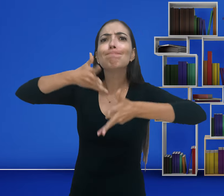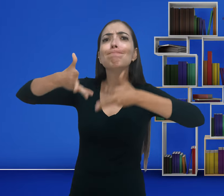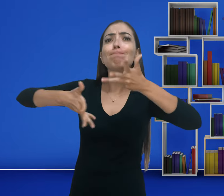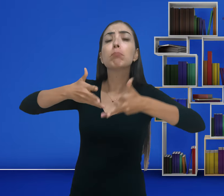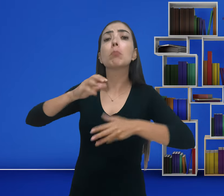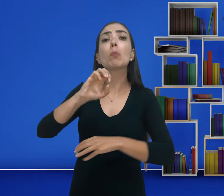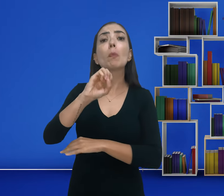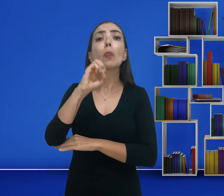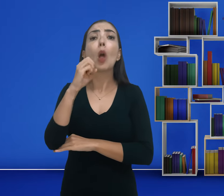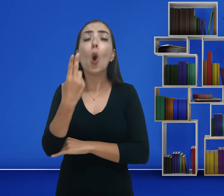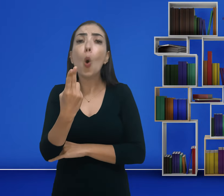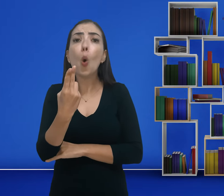ou